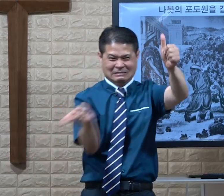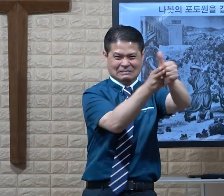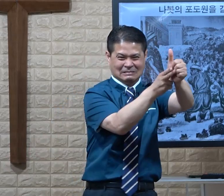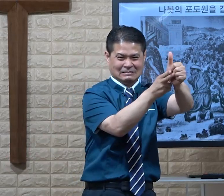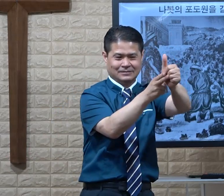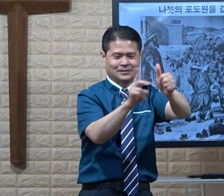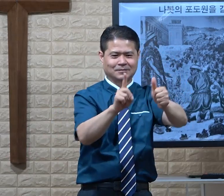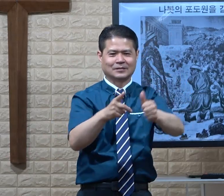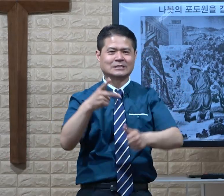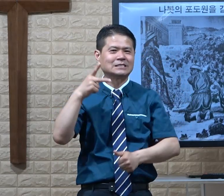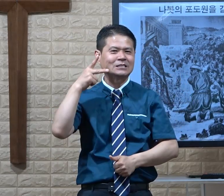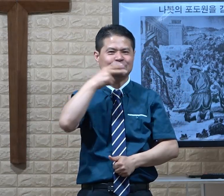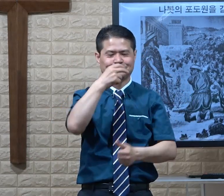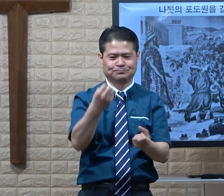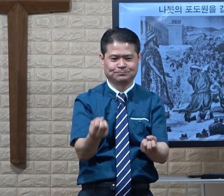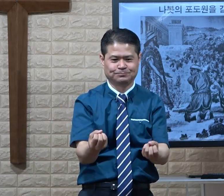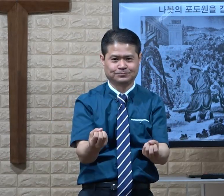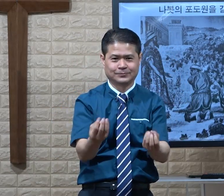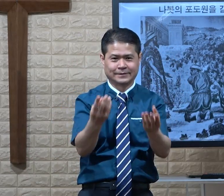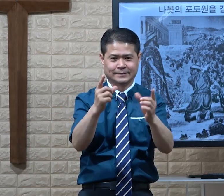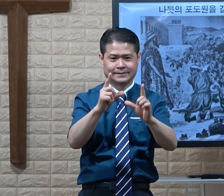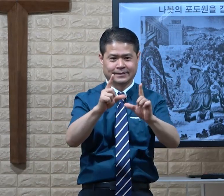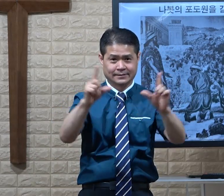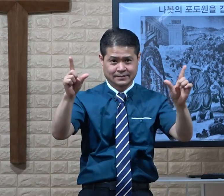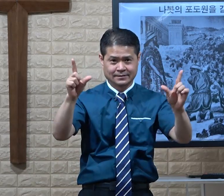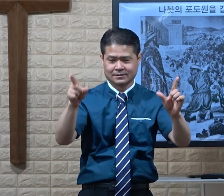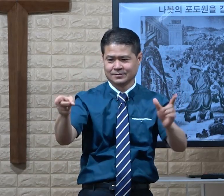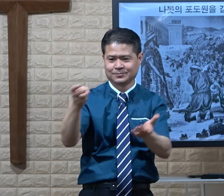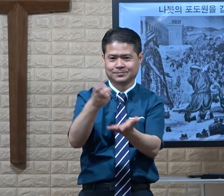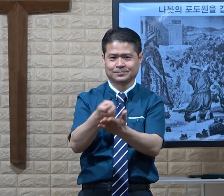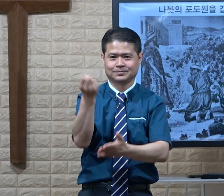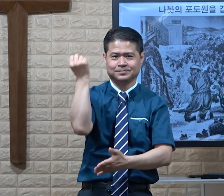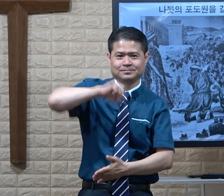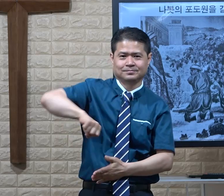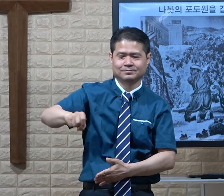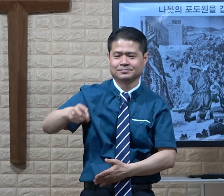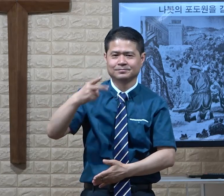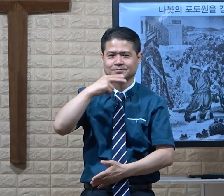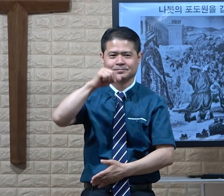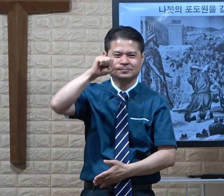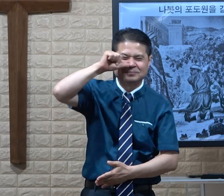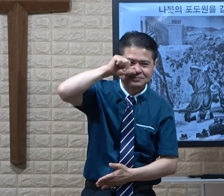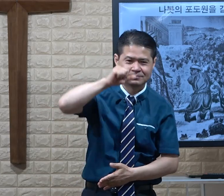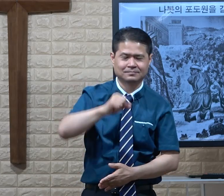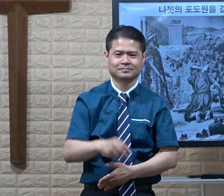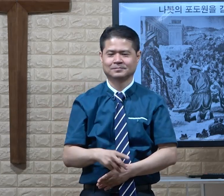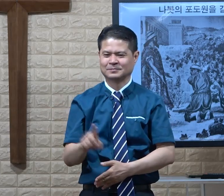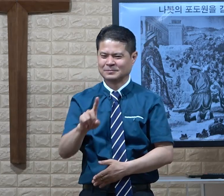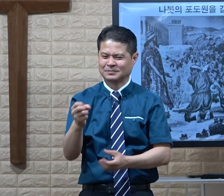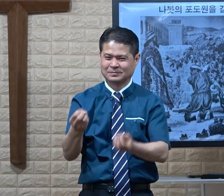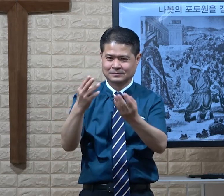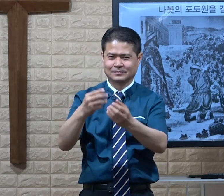쓰고 또 자신 이스라엘 사람들을 모욕했다 라는 편지를 썼는데